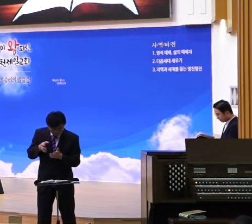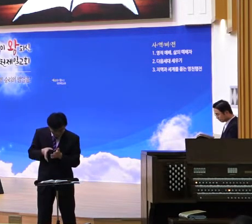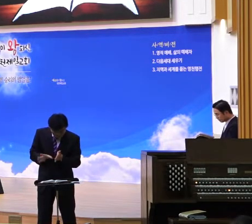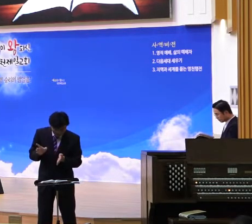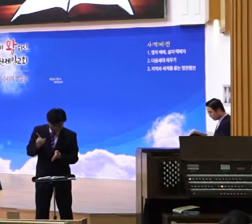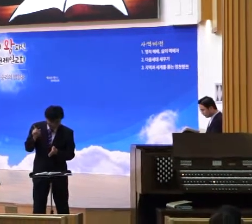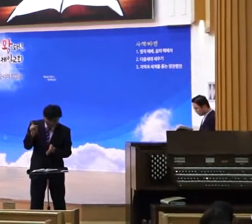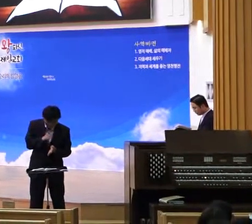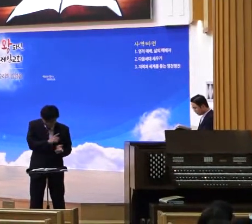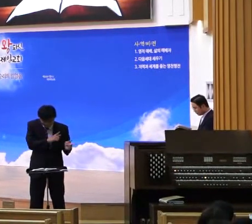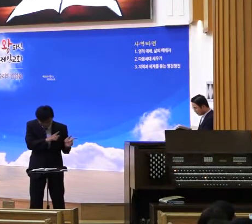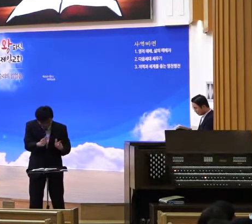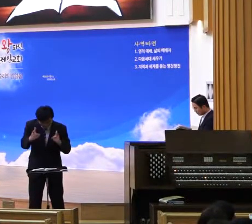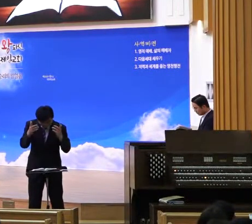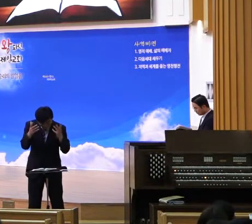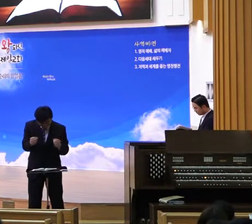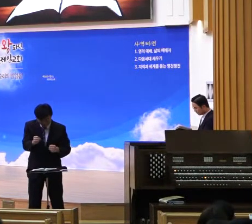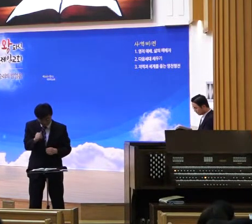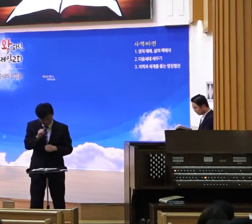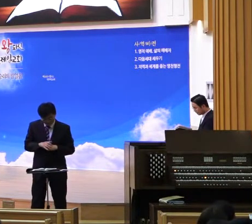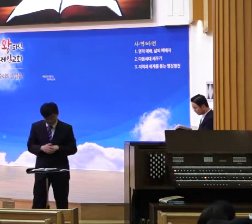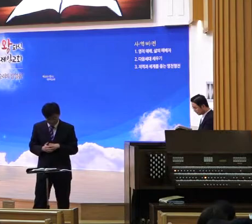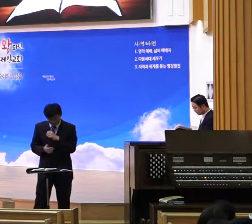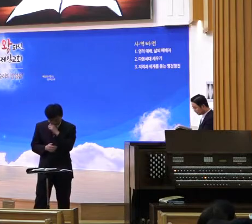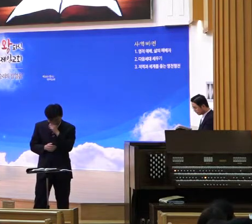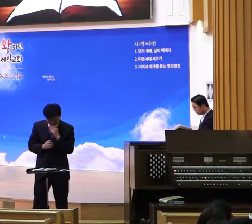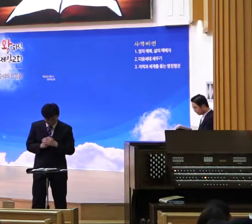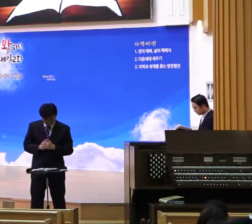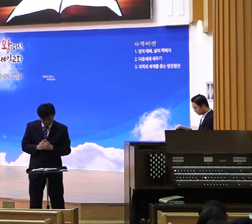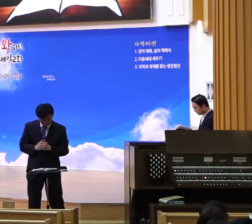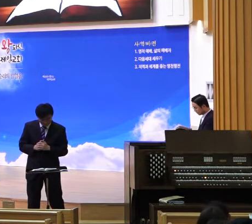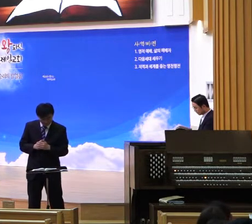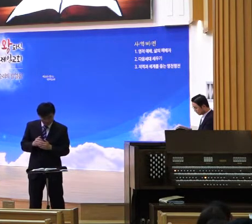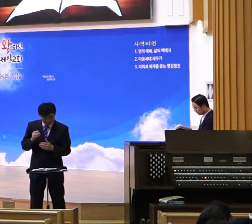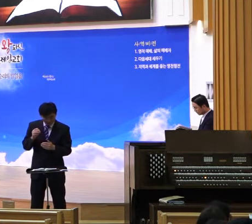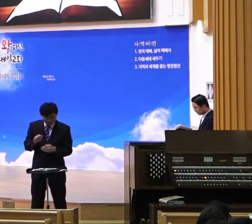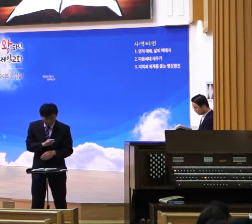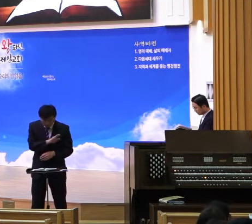주민이 악하여 스스로 말하기를 그가 우리의 나중이를 보지